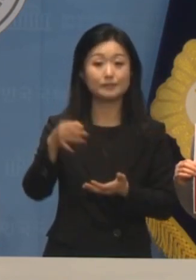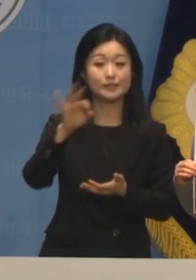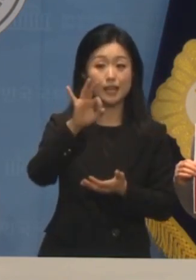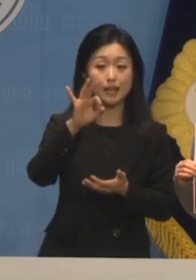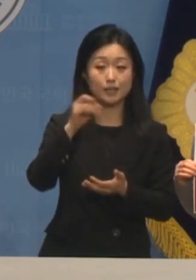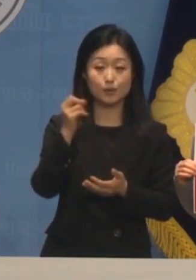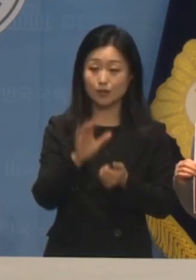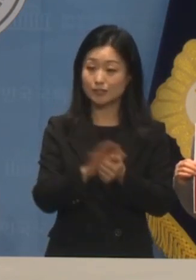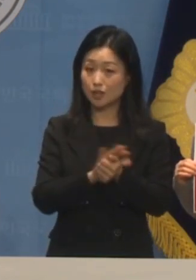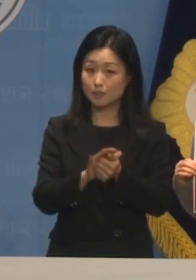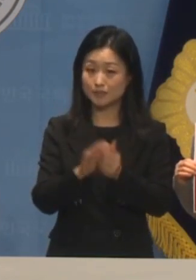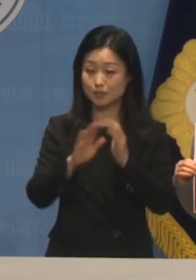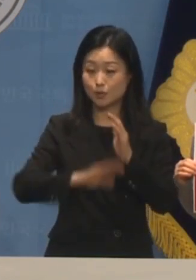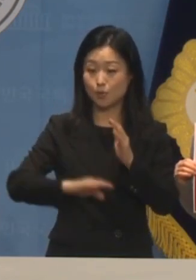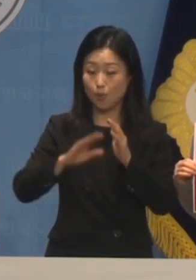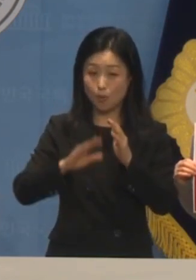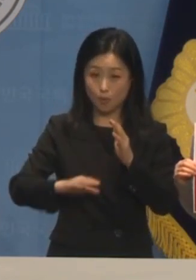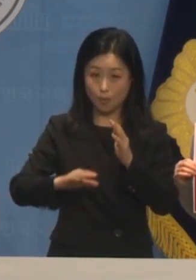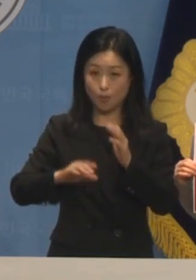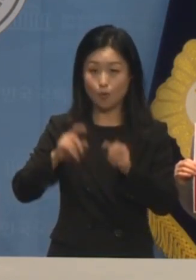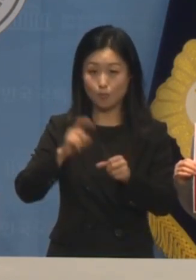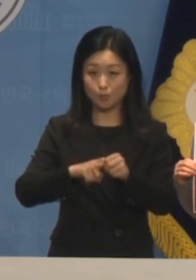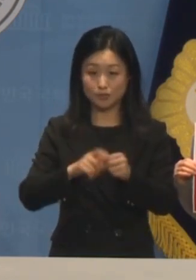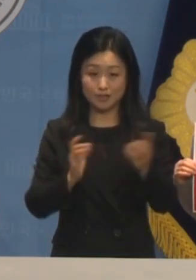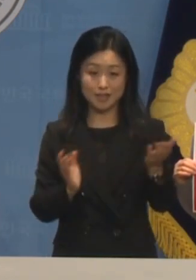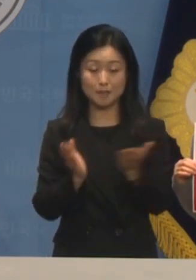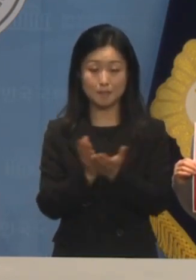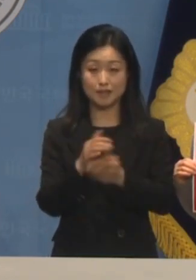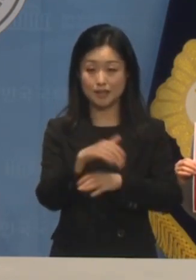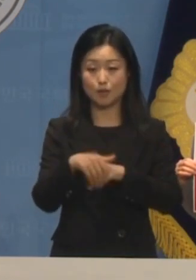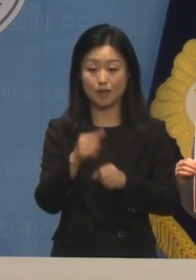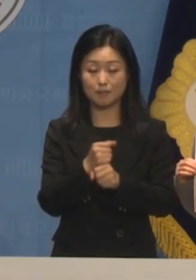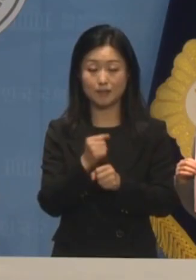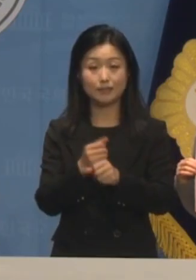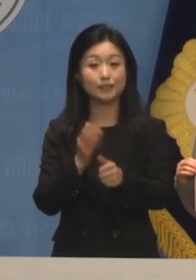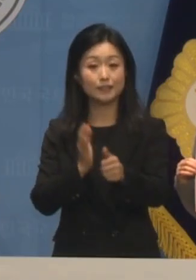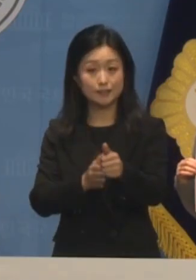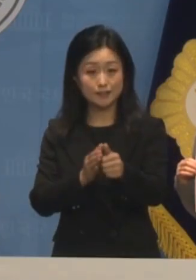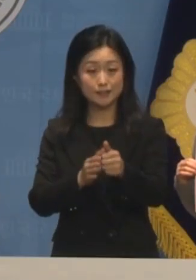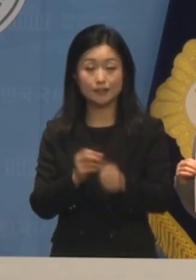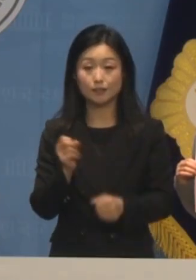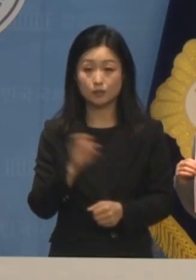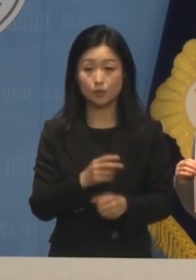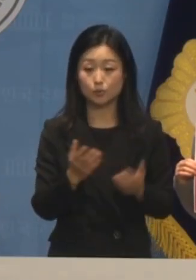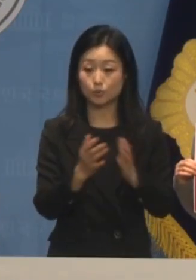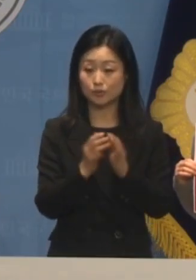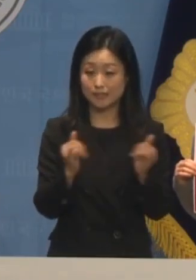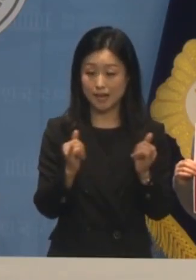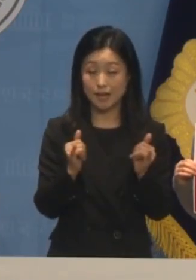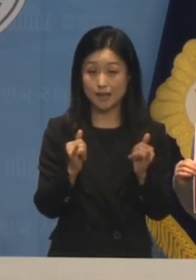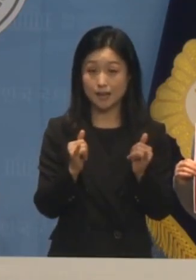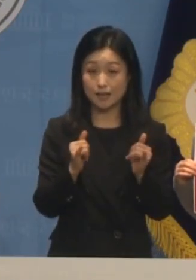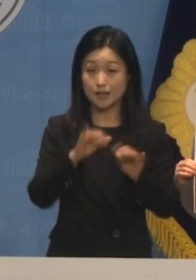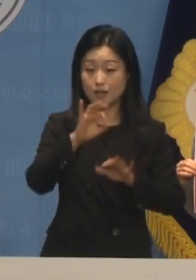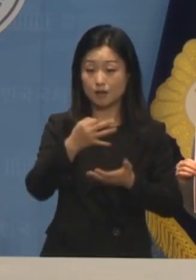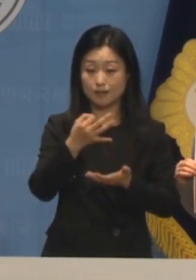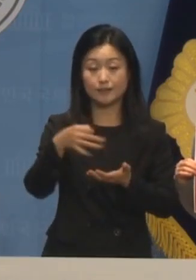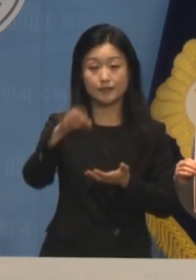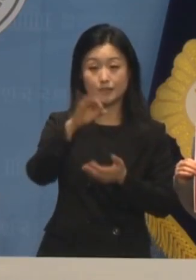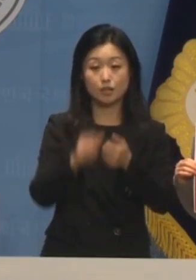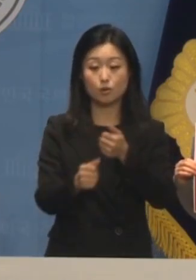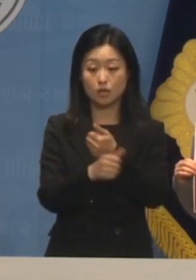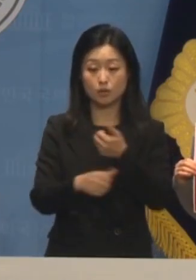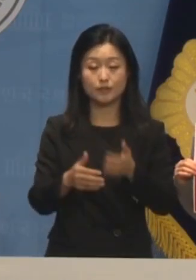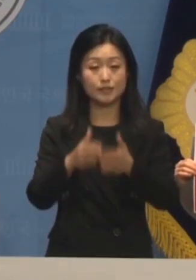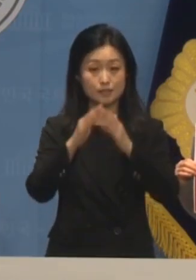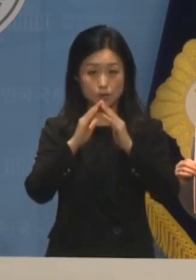돌봄 서비스 공공성 강화 등을 위한 시책을 수립하도록 하고 돌봄 노동자 처우 개선 위원회를